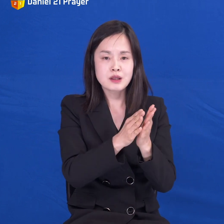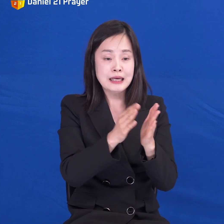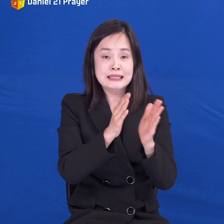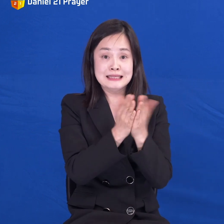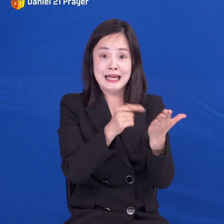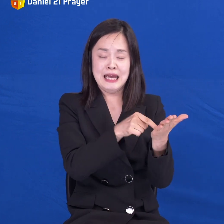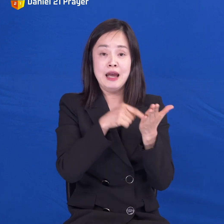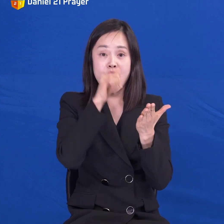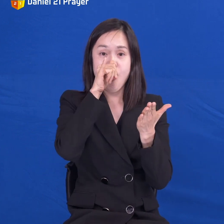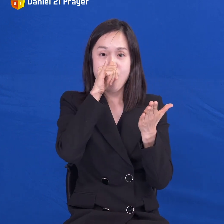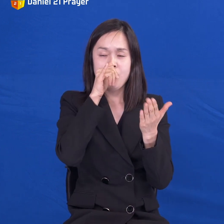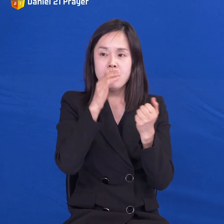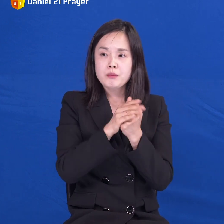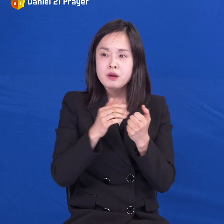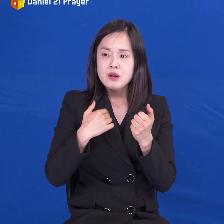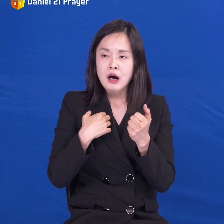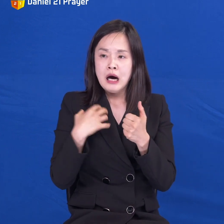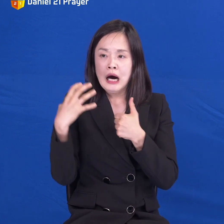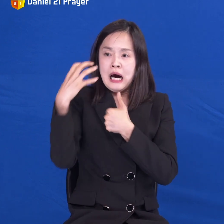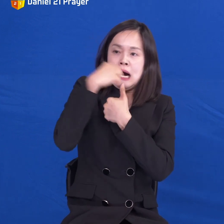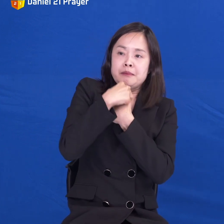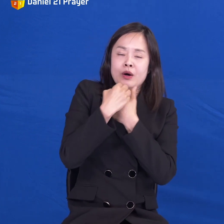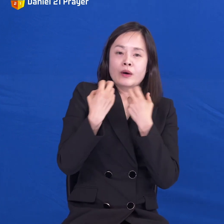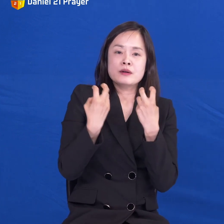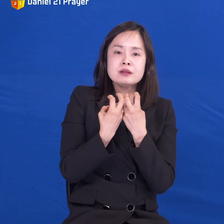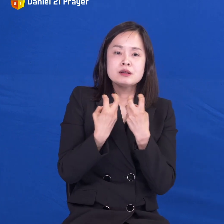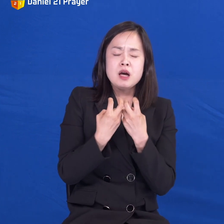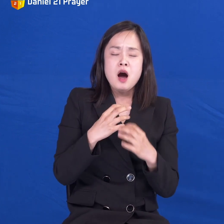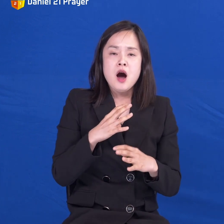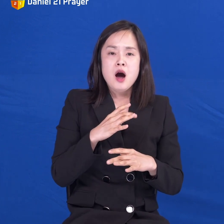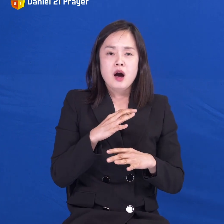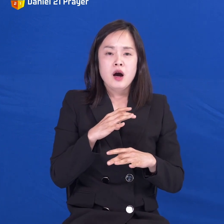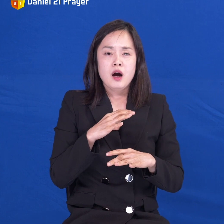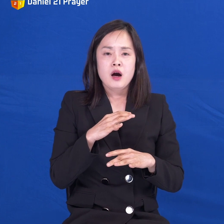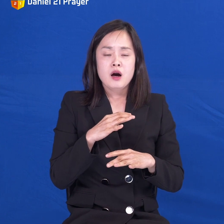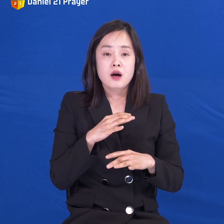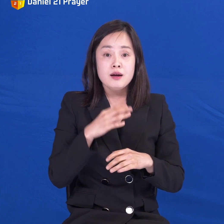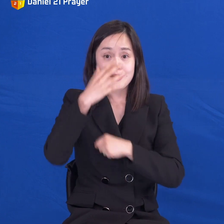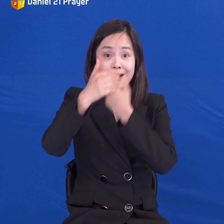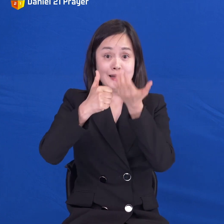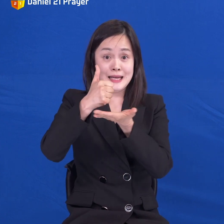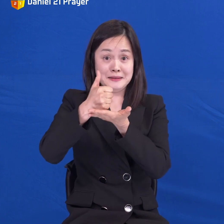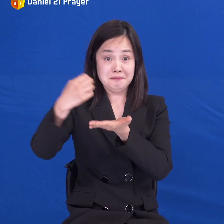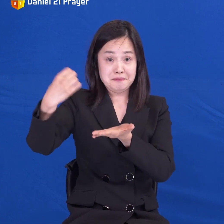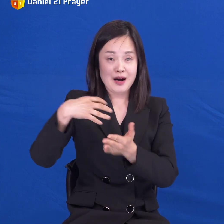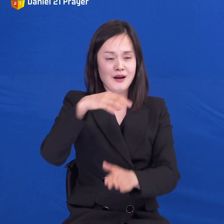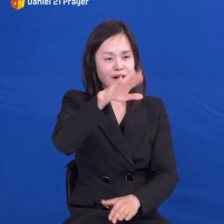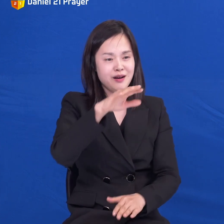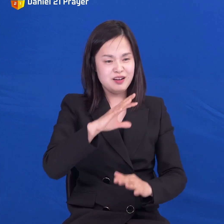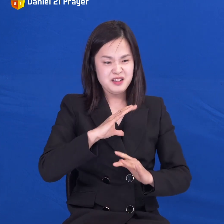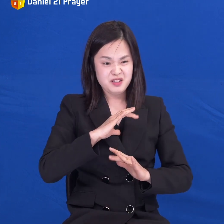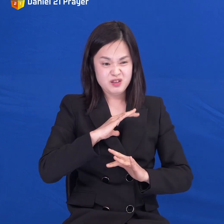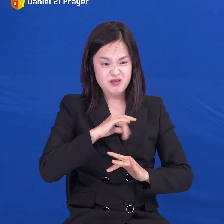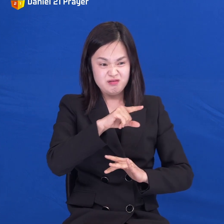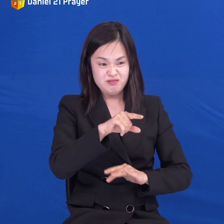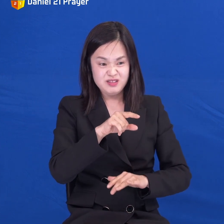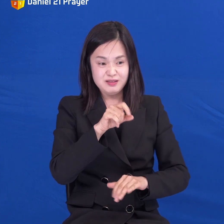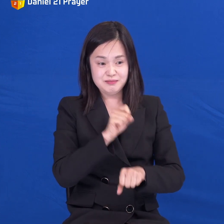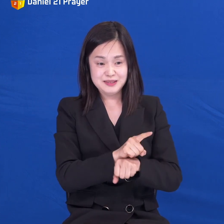어떡하지? 근데 하나님께서 박성교사, 너 겁 많지? 미리 아시고 그곳에